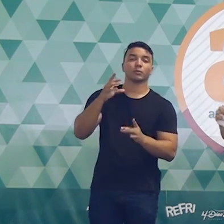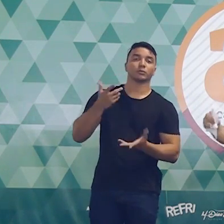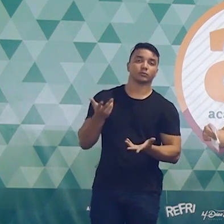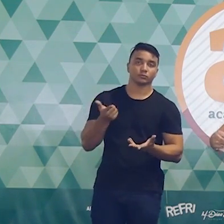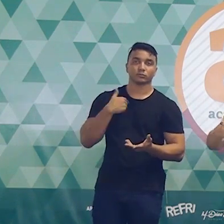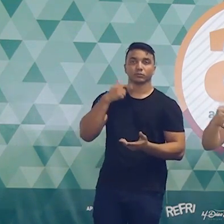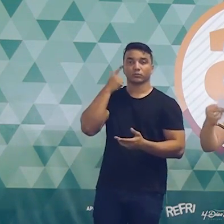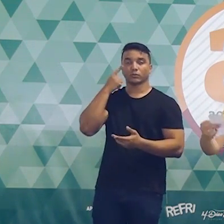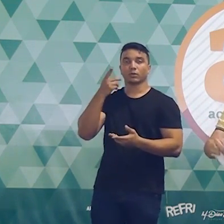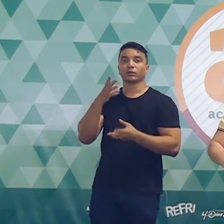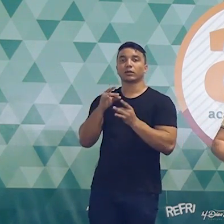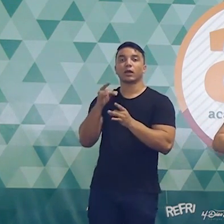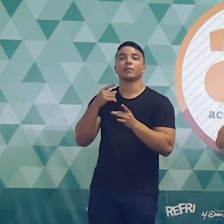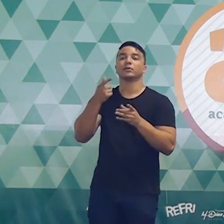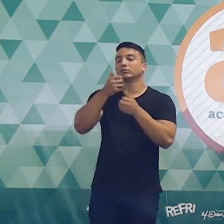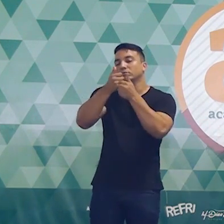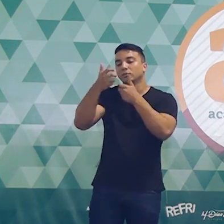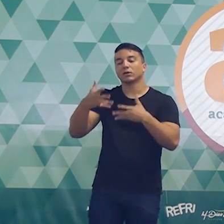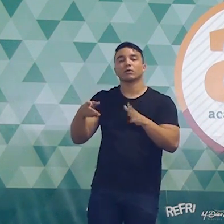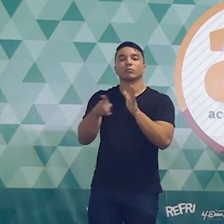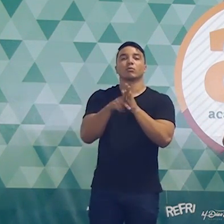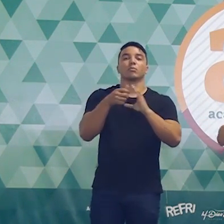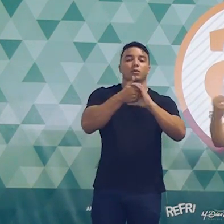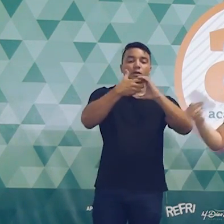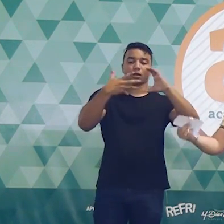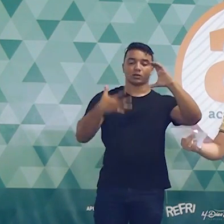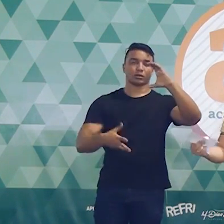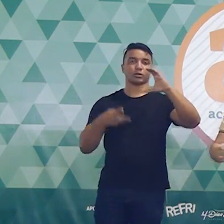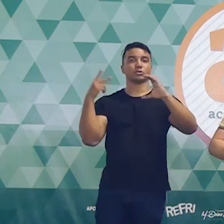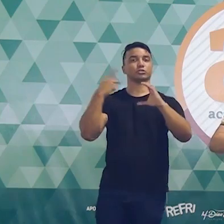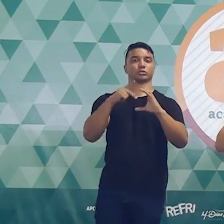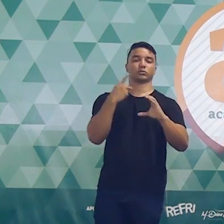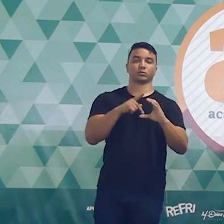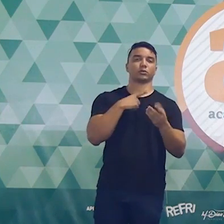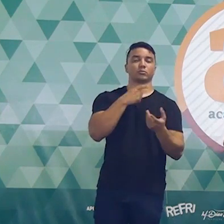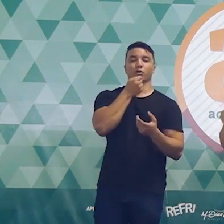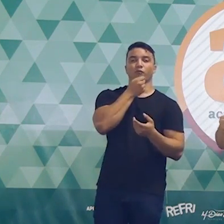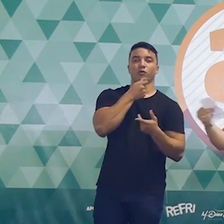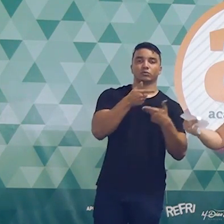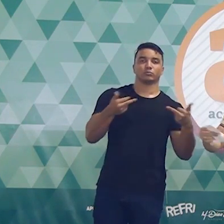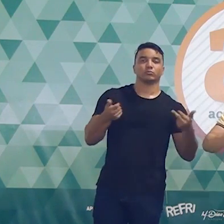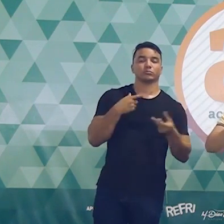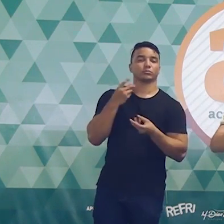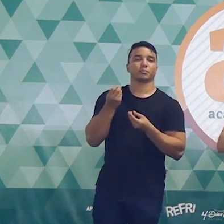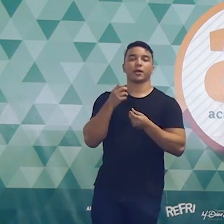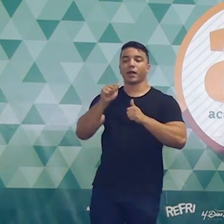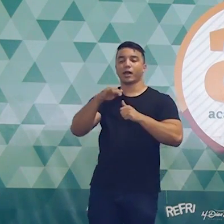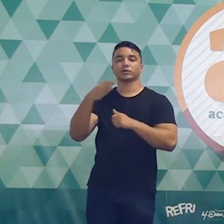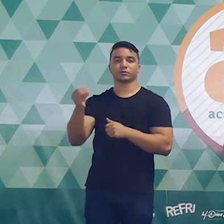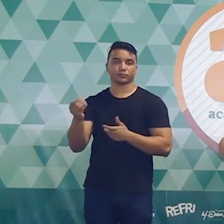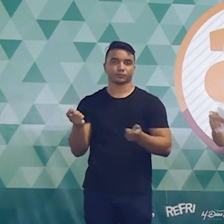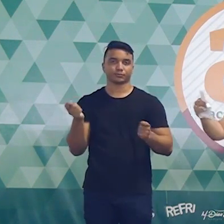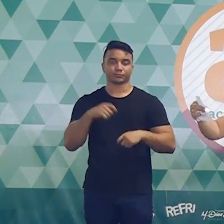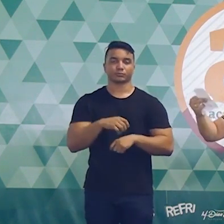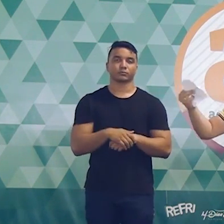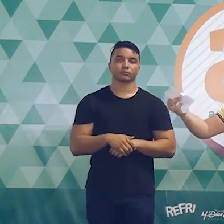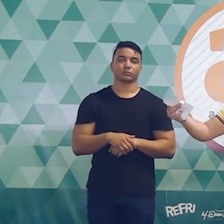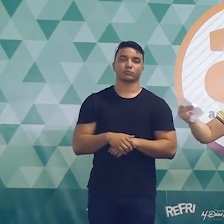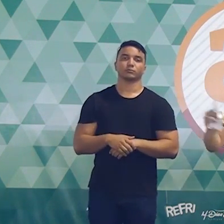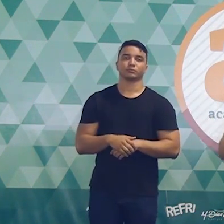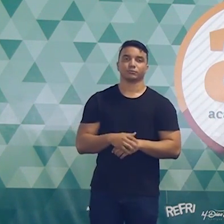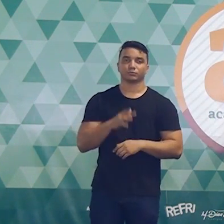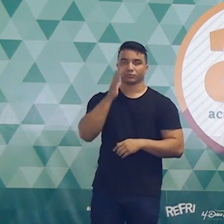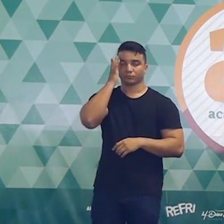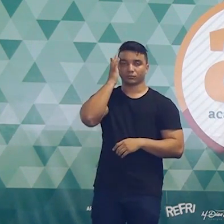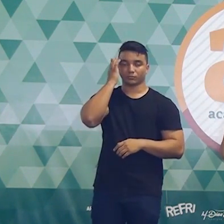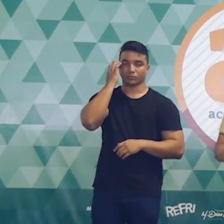Detalhamento. O microfone é preto, é sem fio, é potente e é capaz de atender a todos os alunos do projeto Academia Enem com